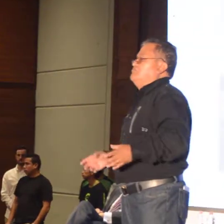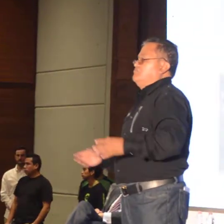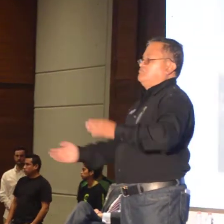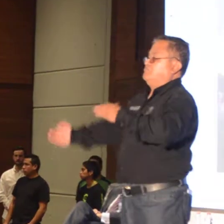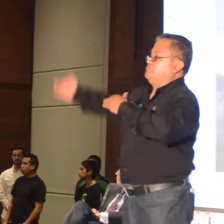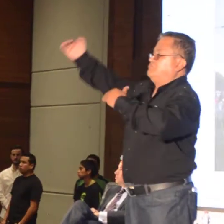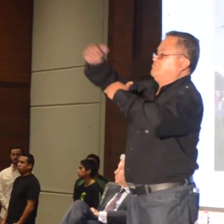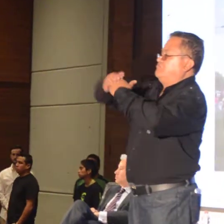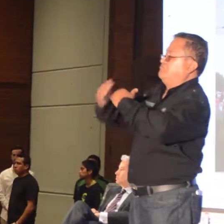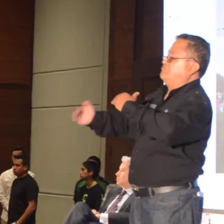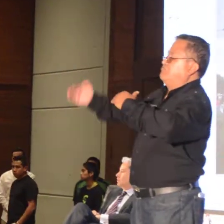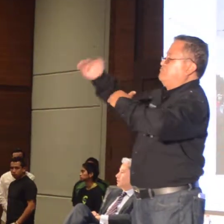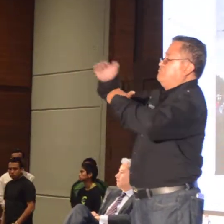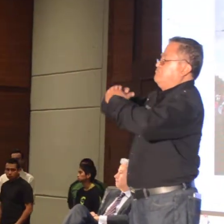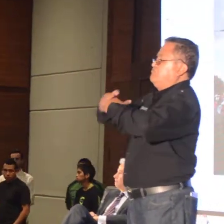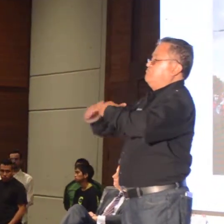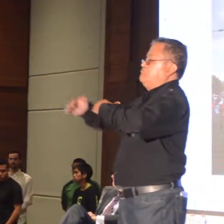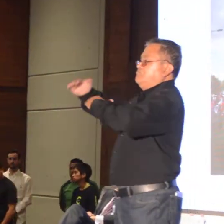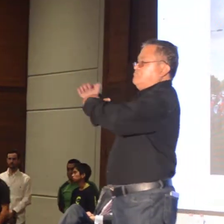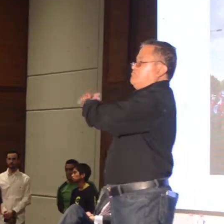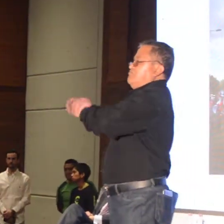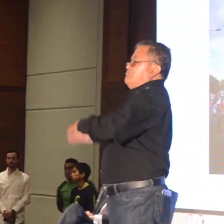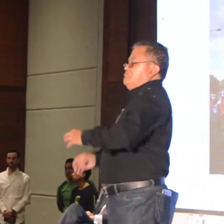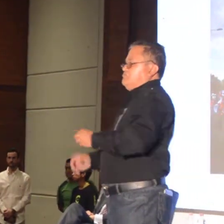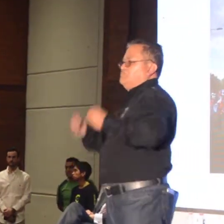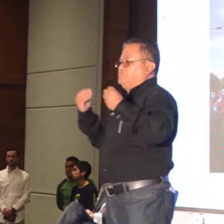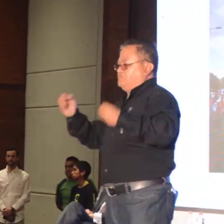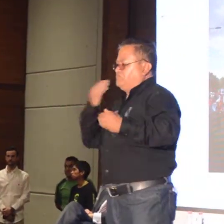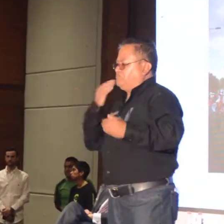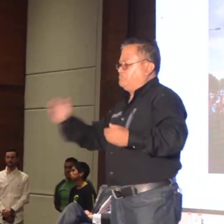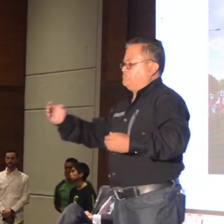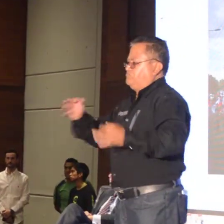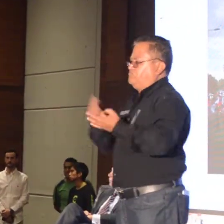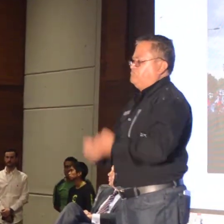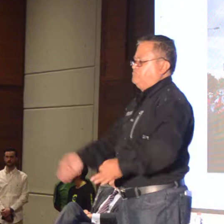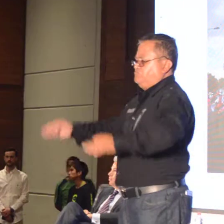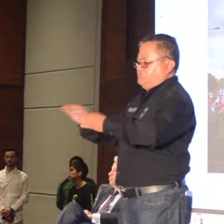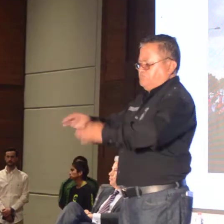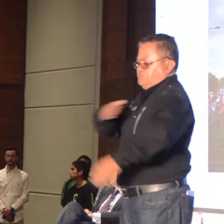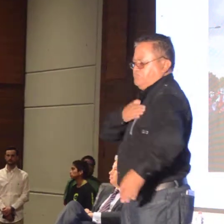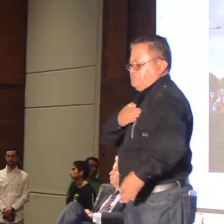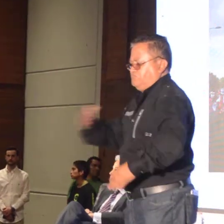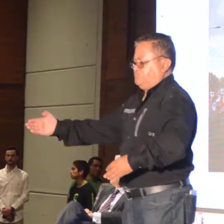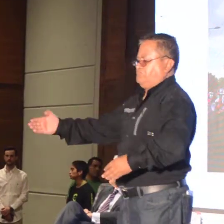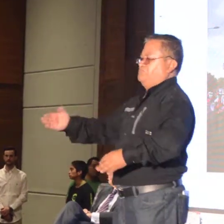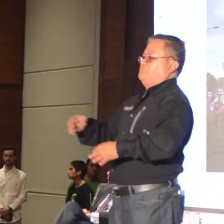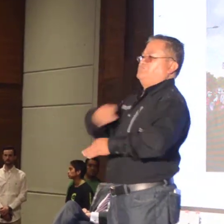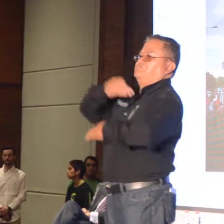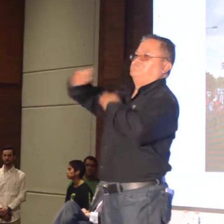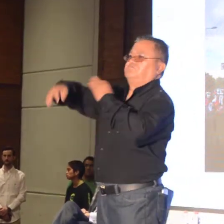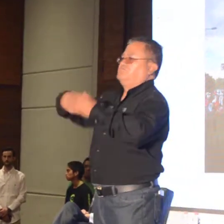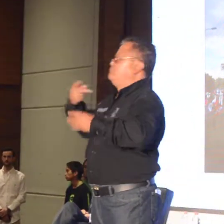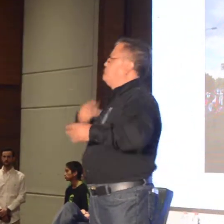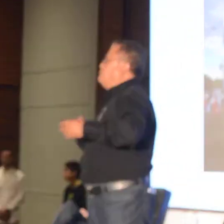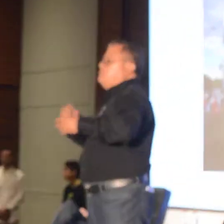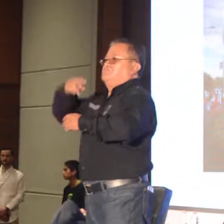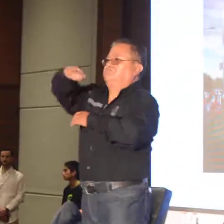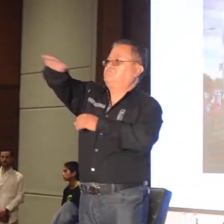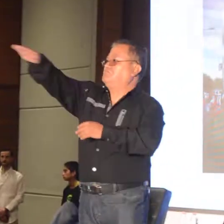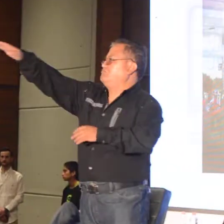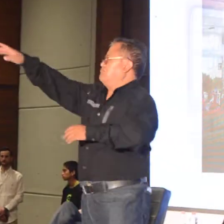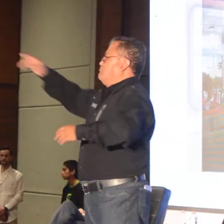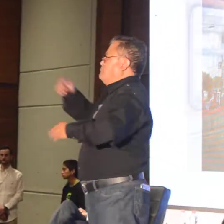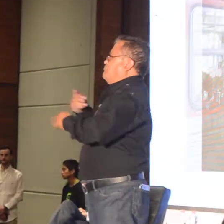sobre el privado, un transporte público digno y eficiente que toma como ejes al metro, al metrobús, a